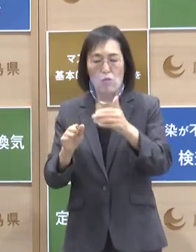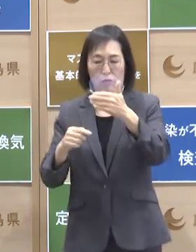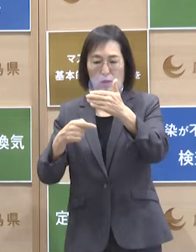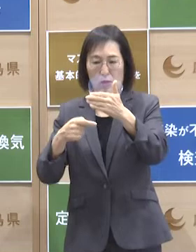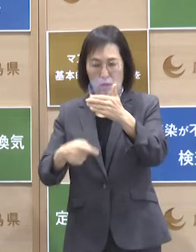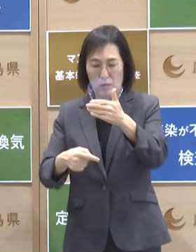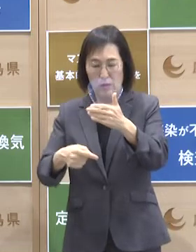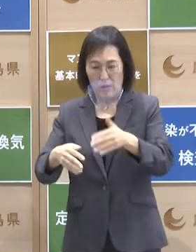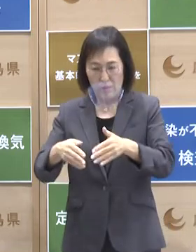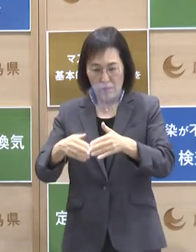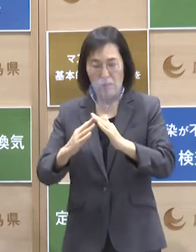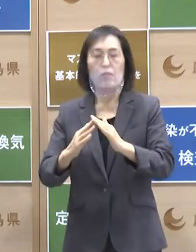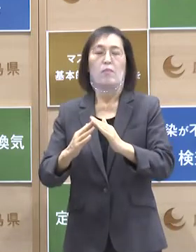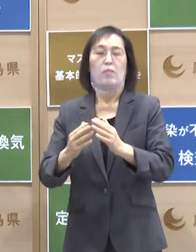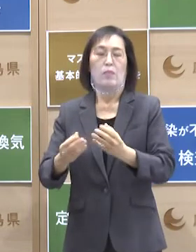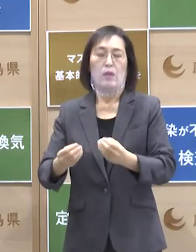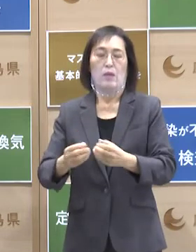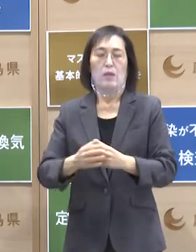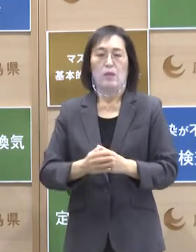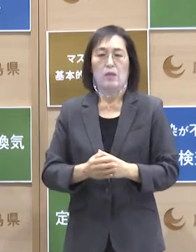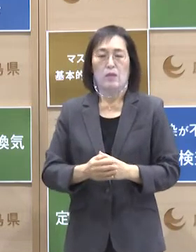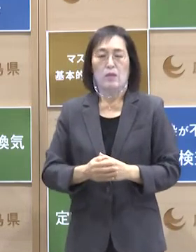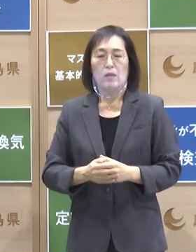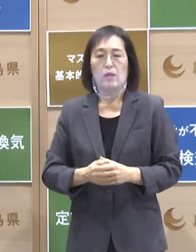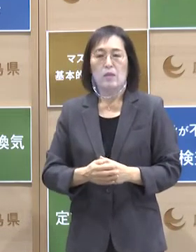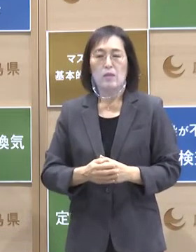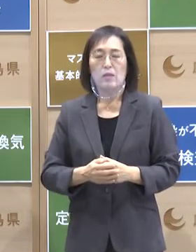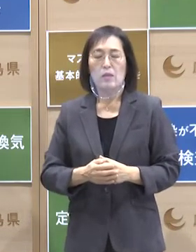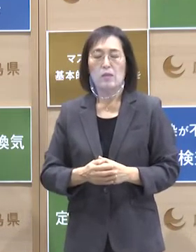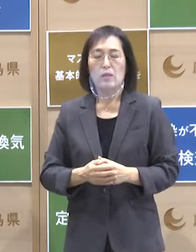して、順次ですね、